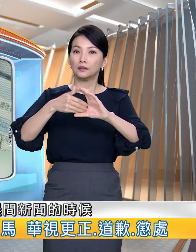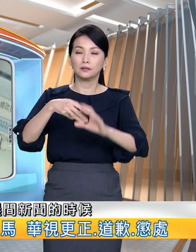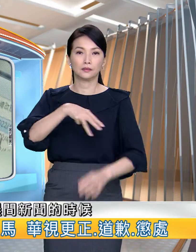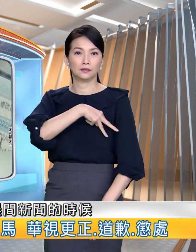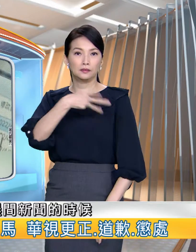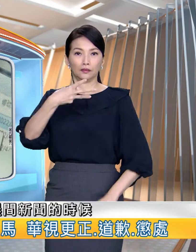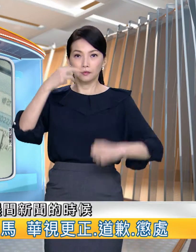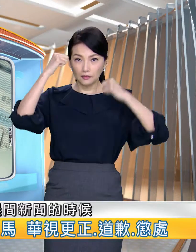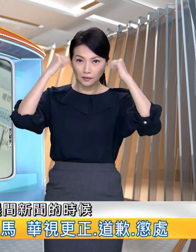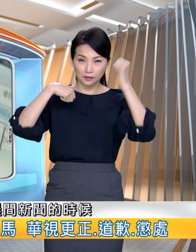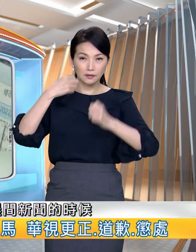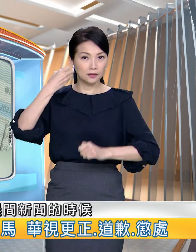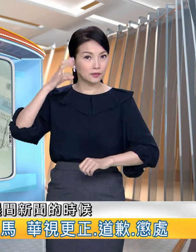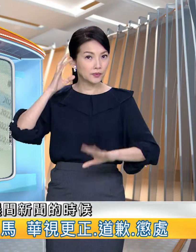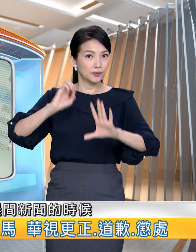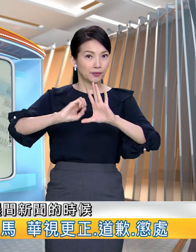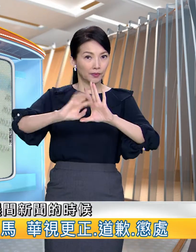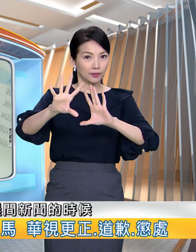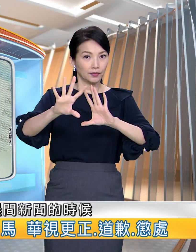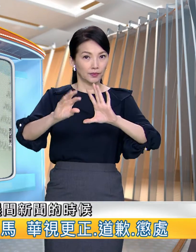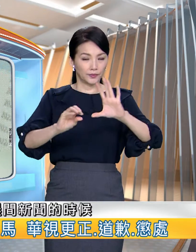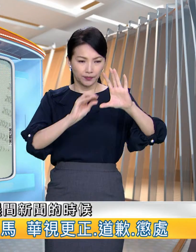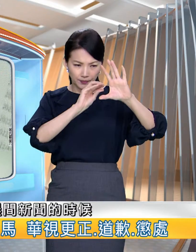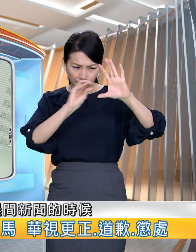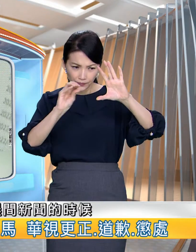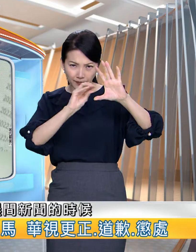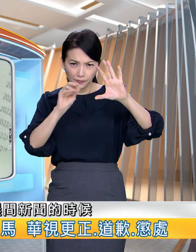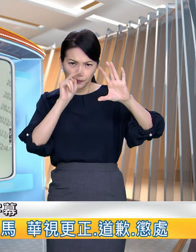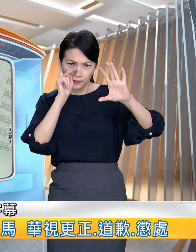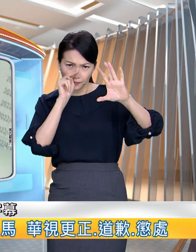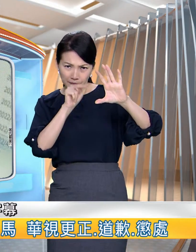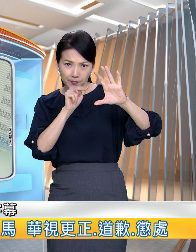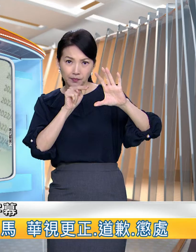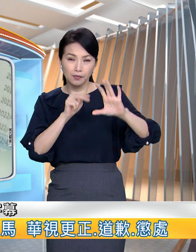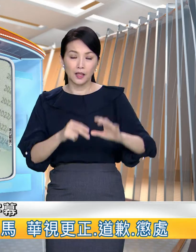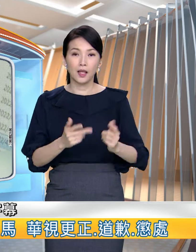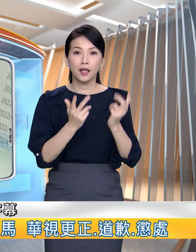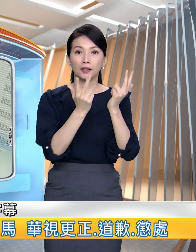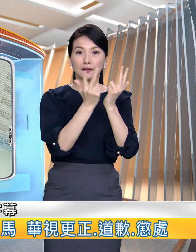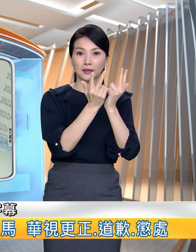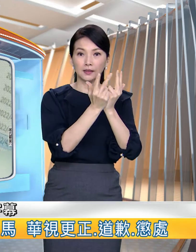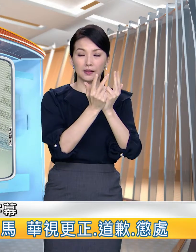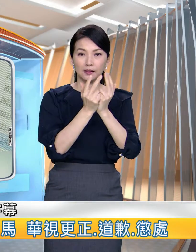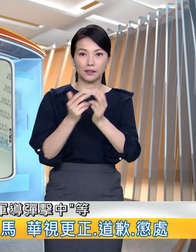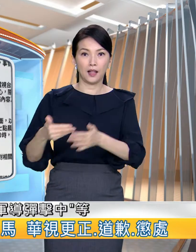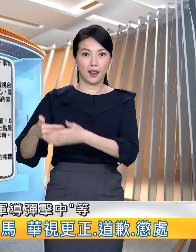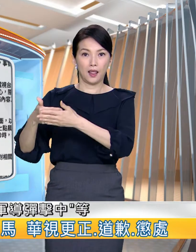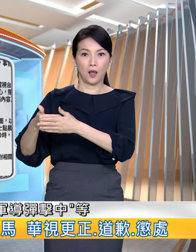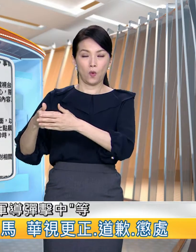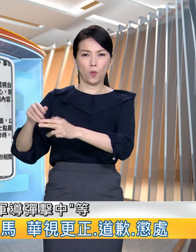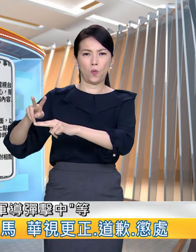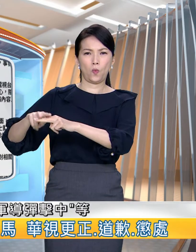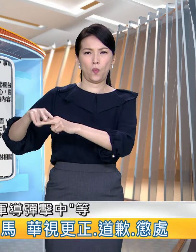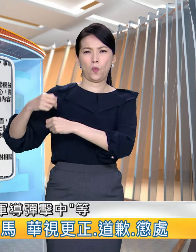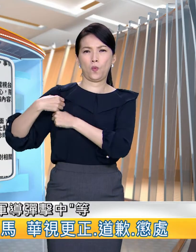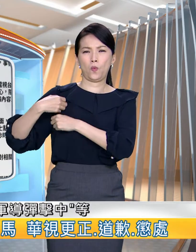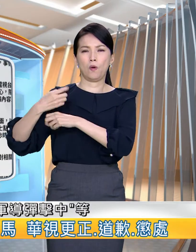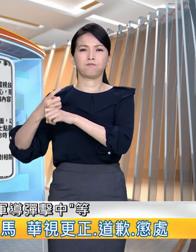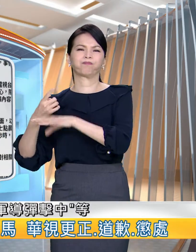华视星期三播出晨间新闻的时候，在画面下方跑马字幕出现新北市遭到共军